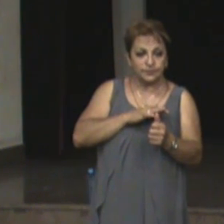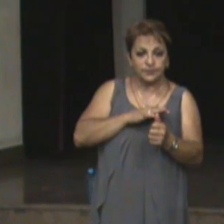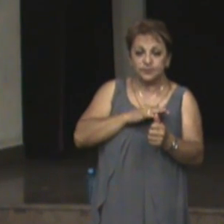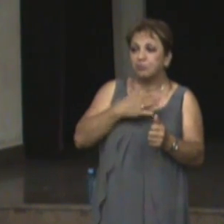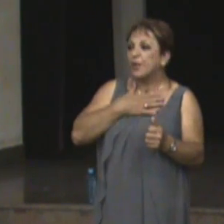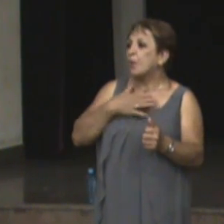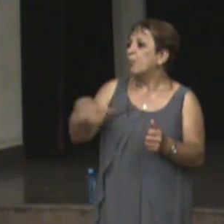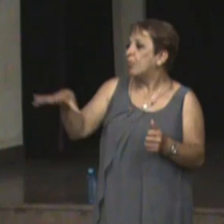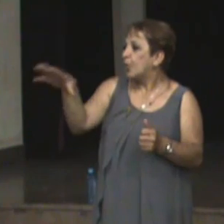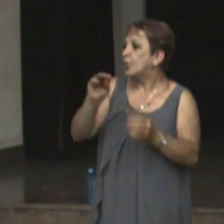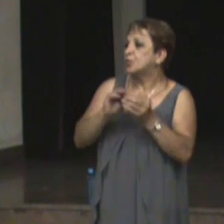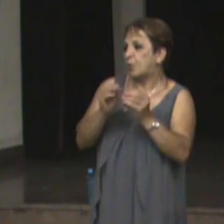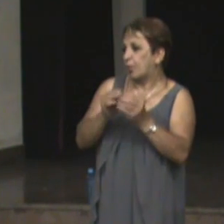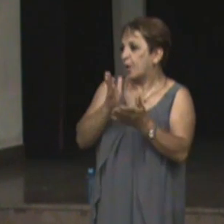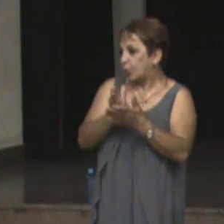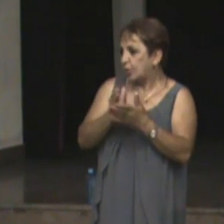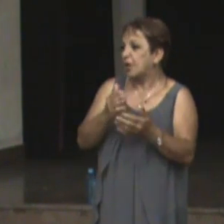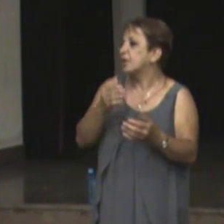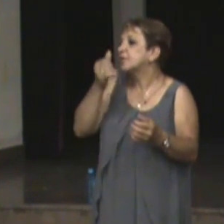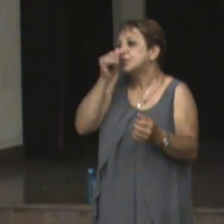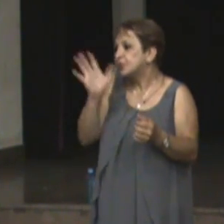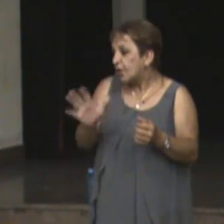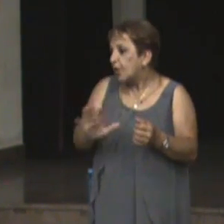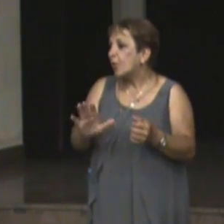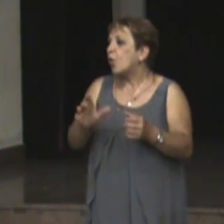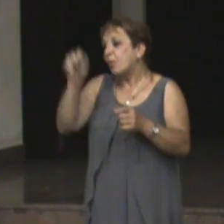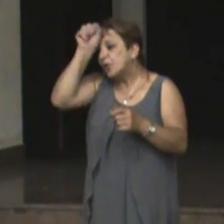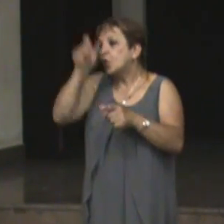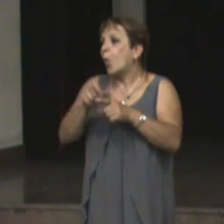մենք խնդիր ունենք այսօր Աստծո խոսքը լսելու։